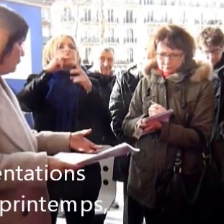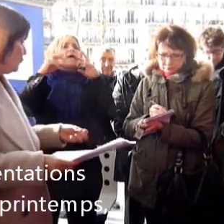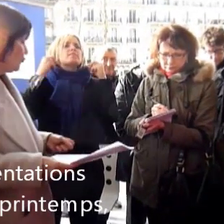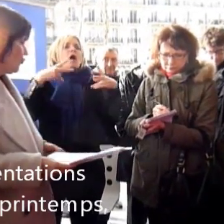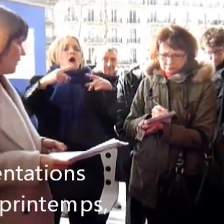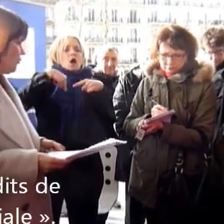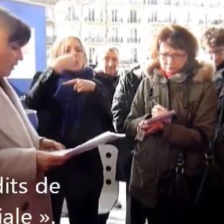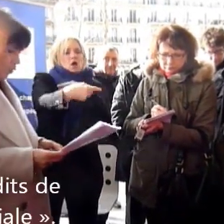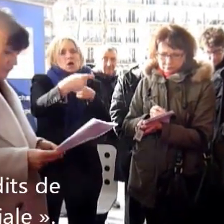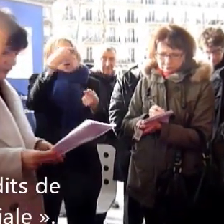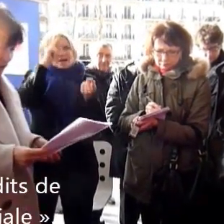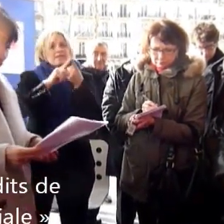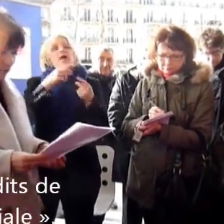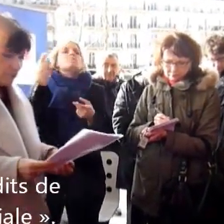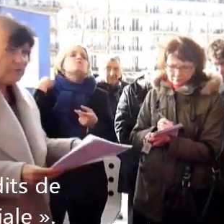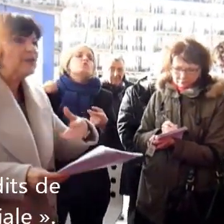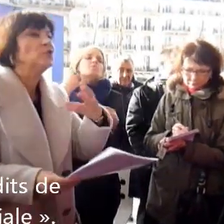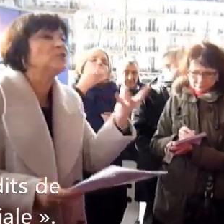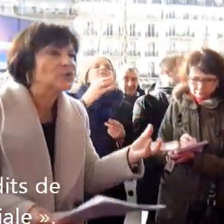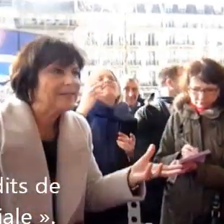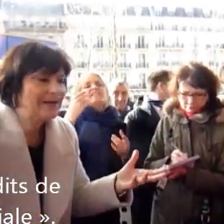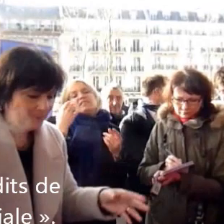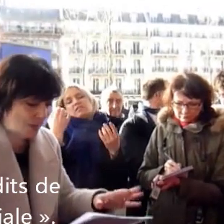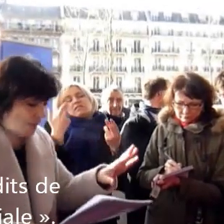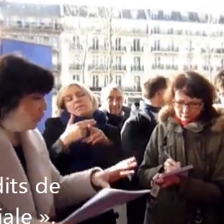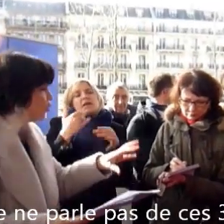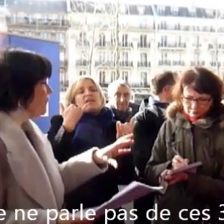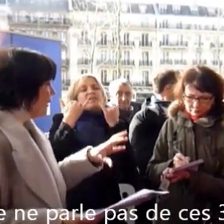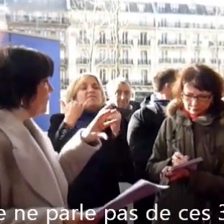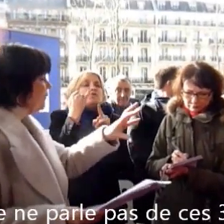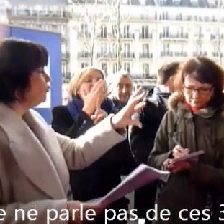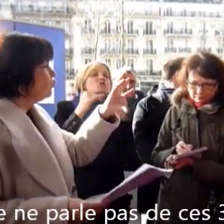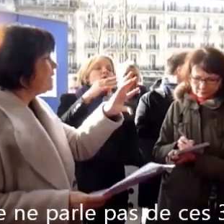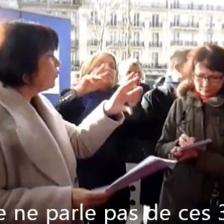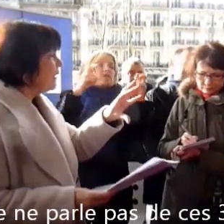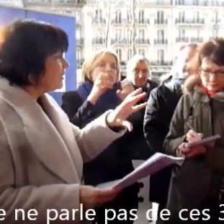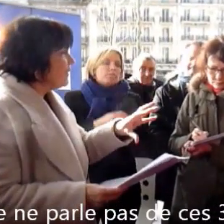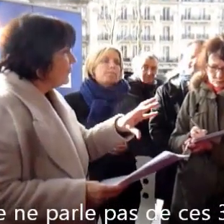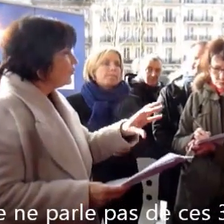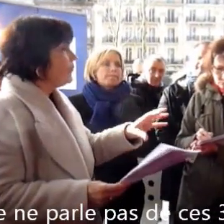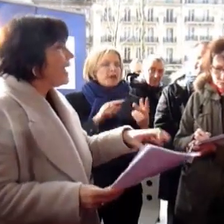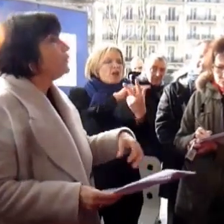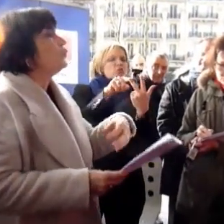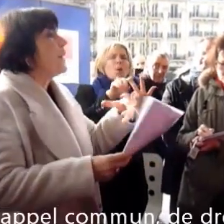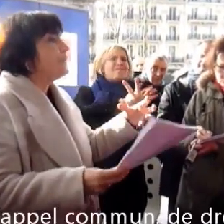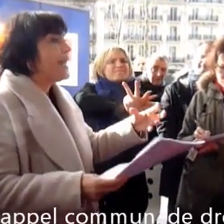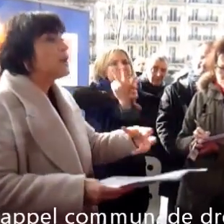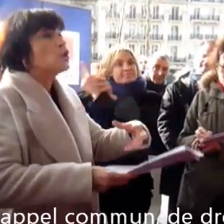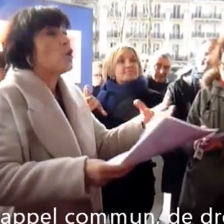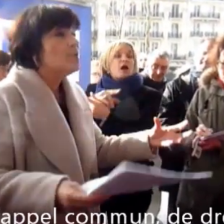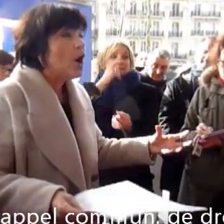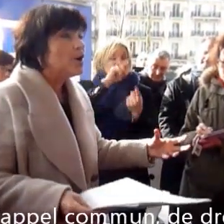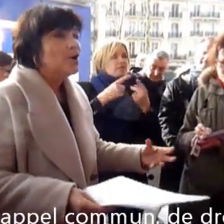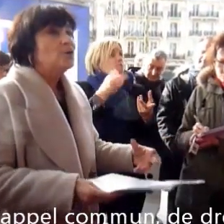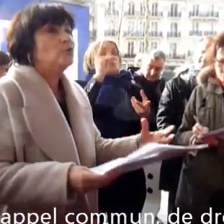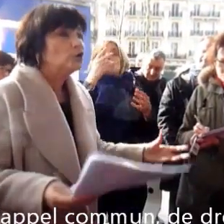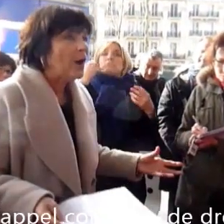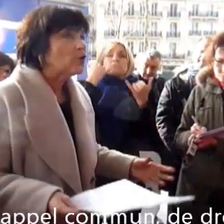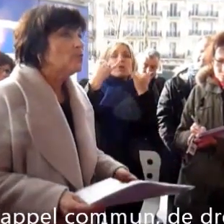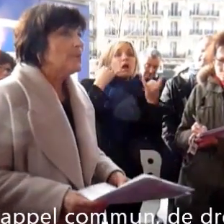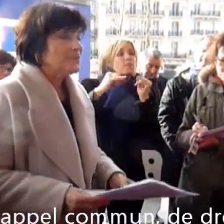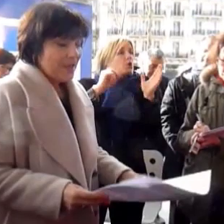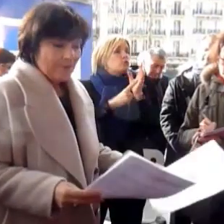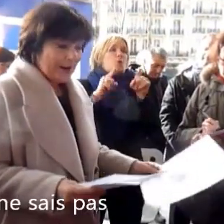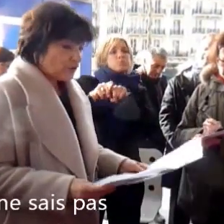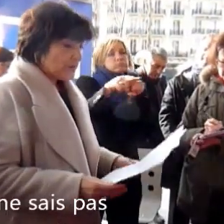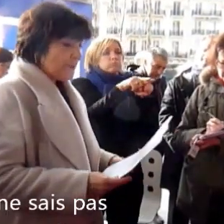printemps sur ces numéros dits téléphonie sociale. Donc je ne parle pas de ces trois types, je parle de l'appel commun, de